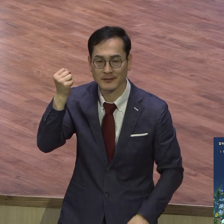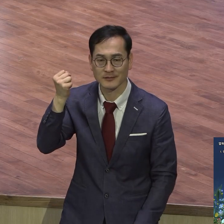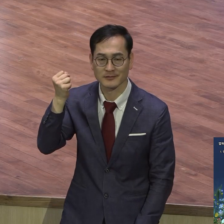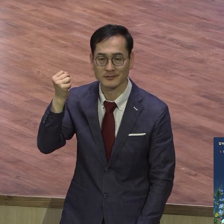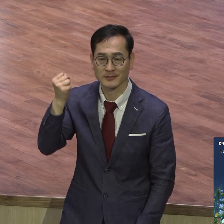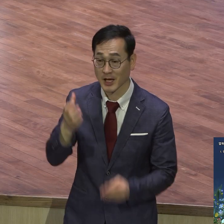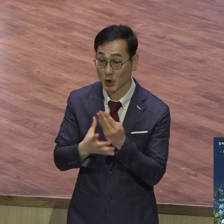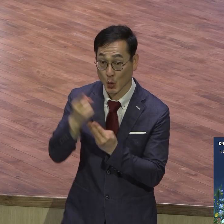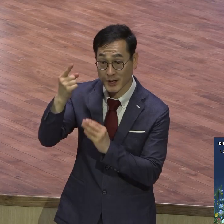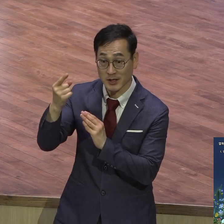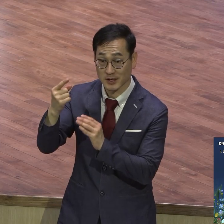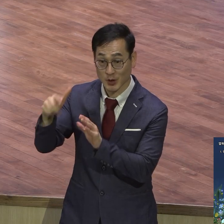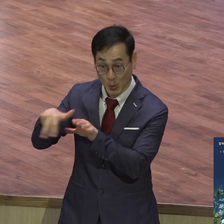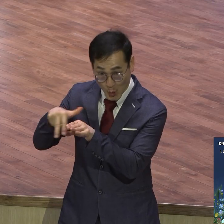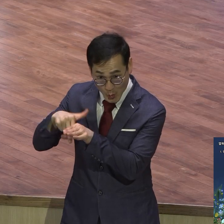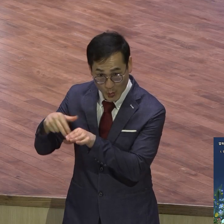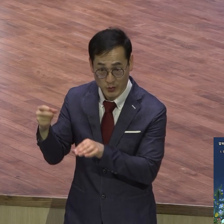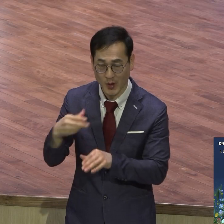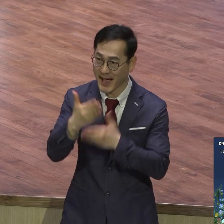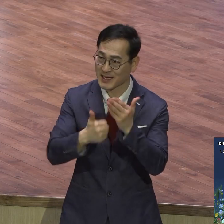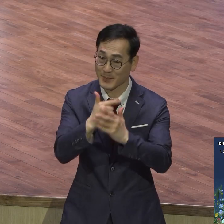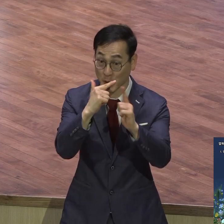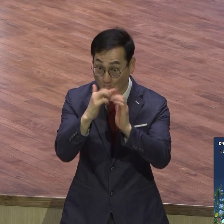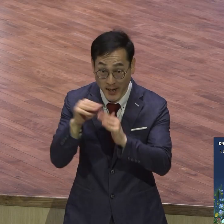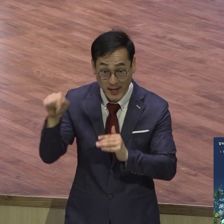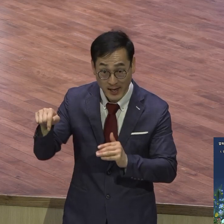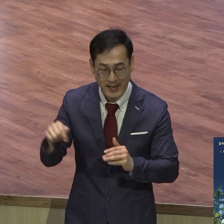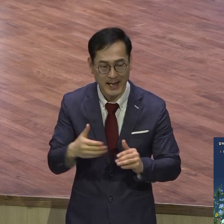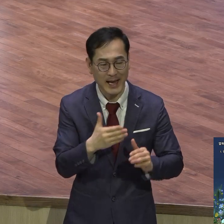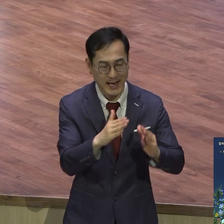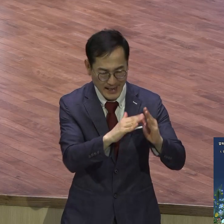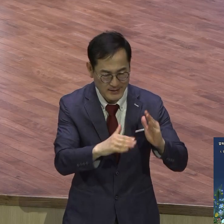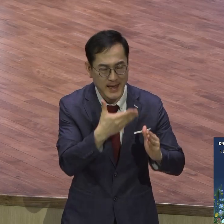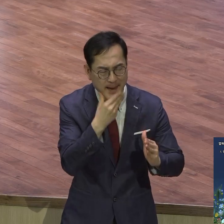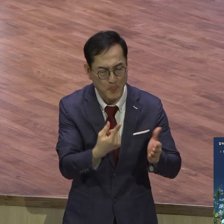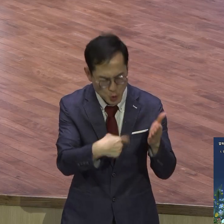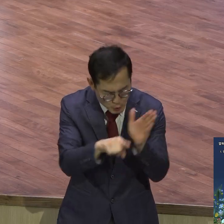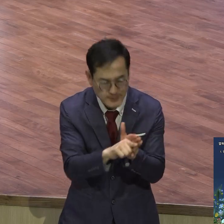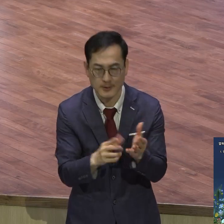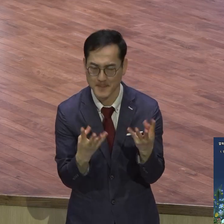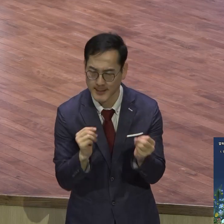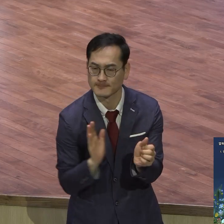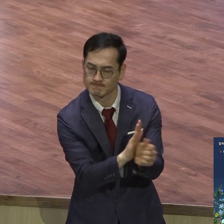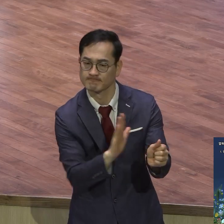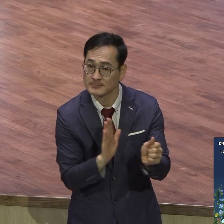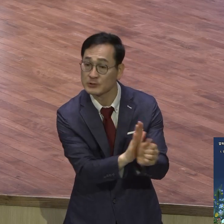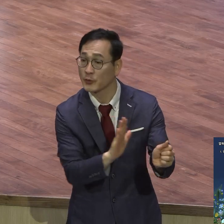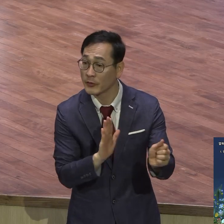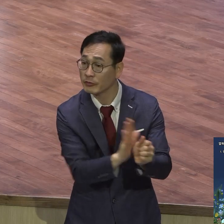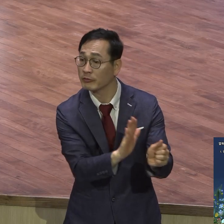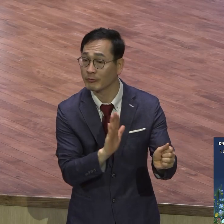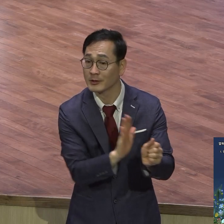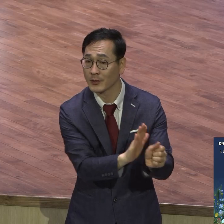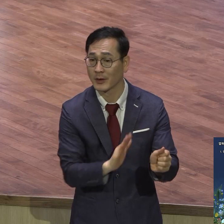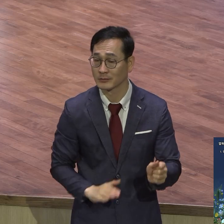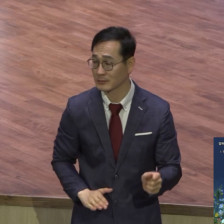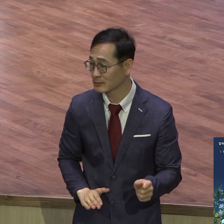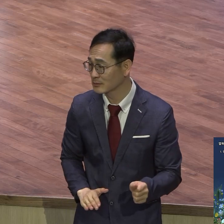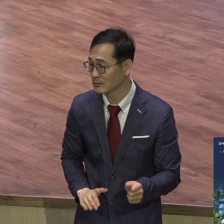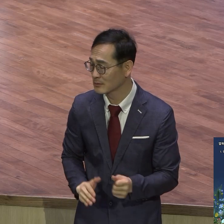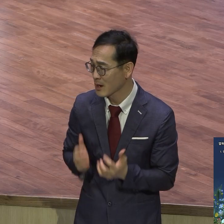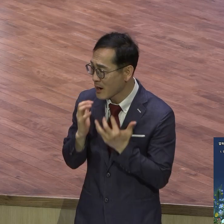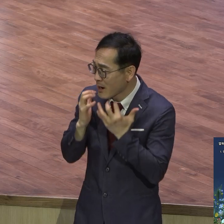또 하나님의 교회 가정의 이 행복을 위해서 노력을 많이 합니다. 그래서 통일교